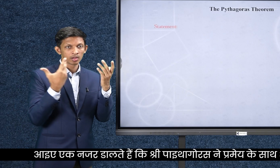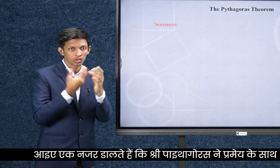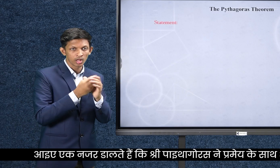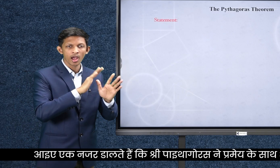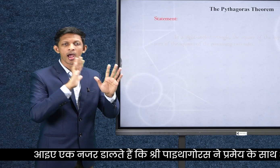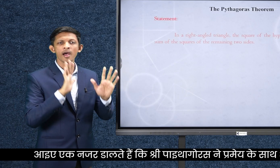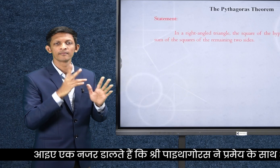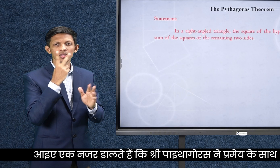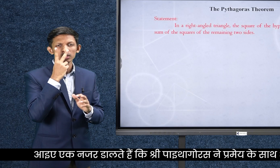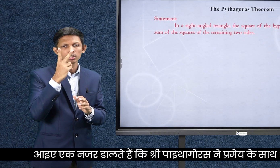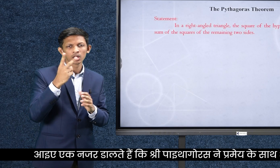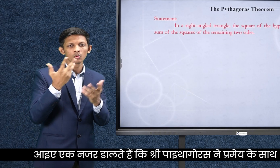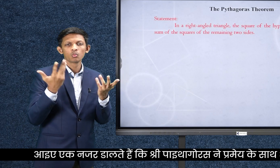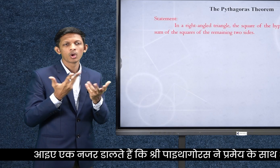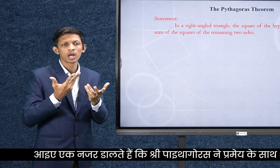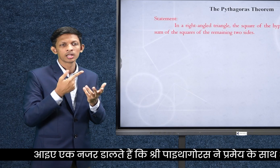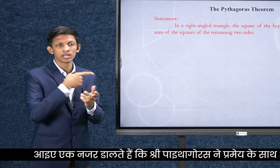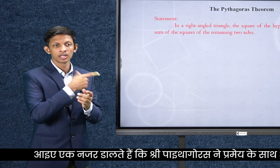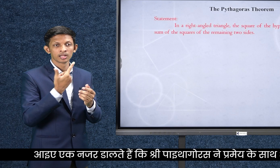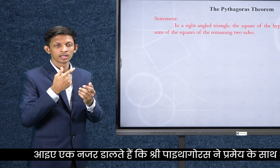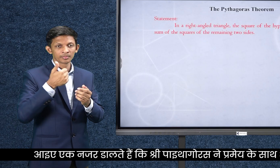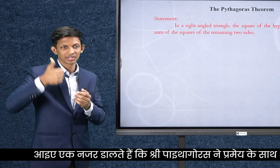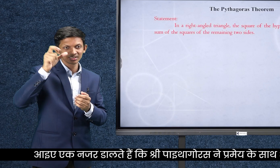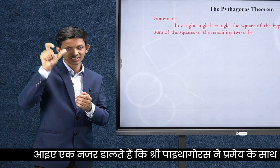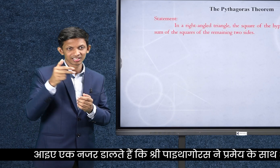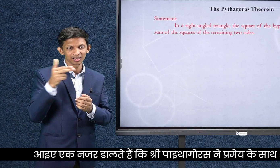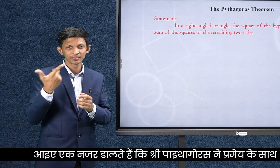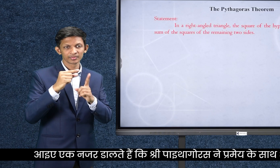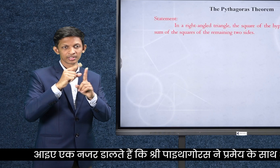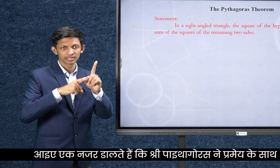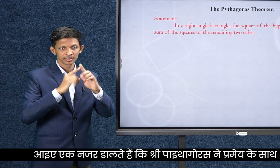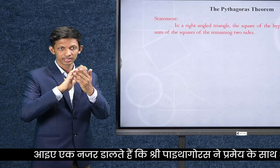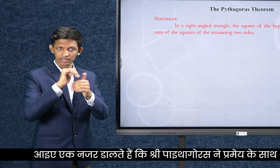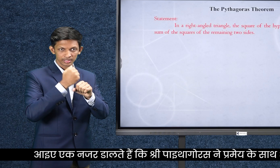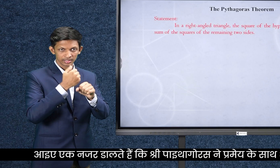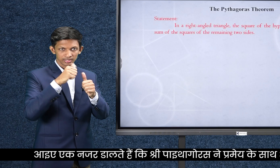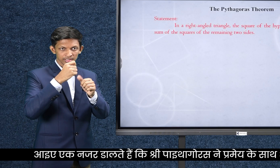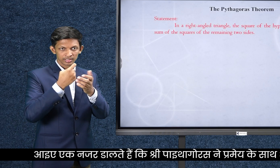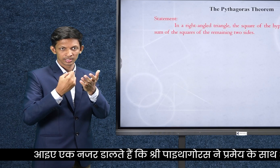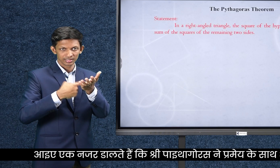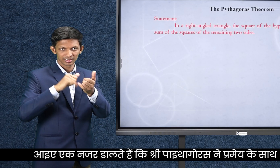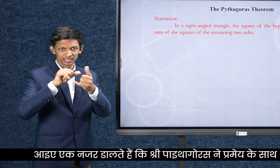आइए एक नजर डालते हैं कि श्री पाइथागोरस ने प्रमेय के साथ आने पर क्या